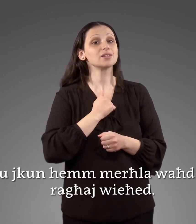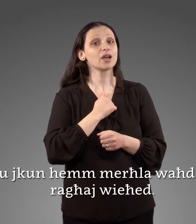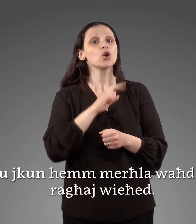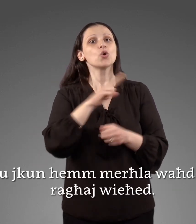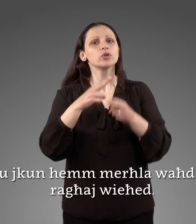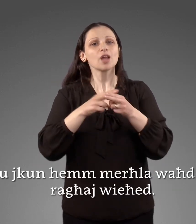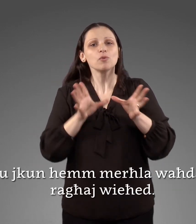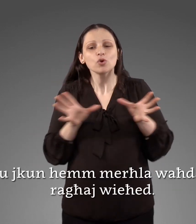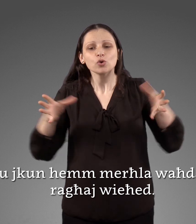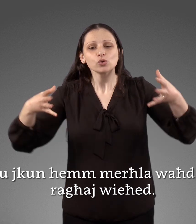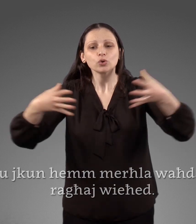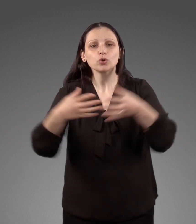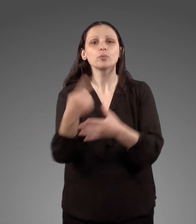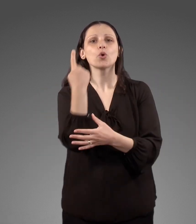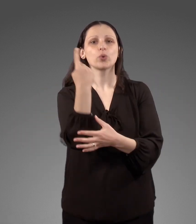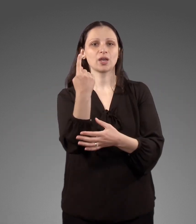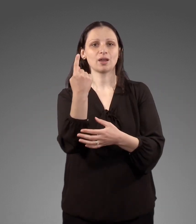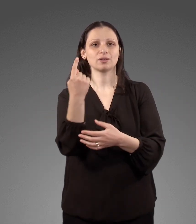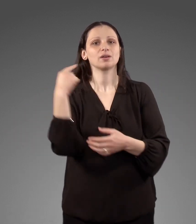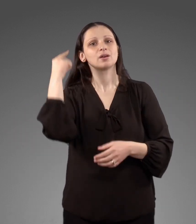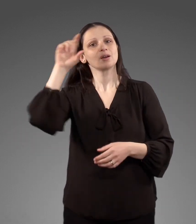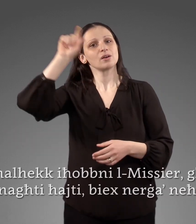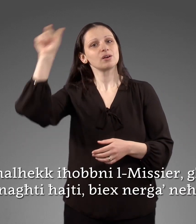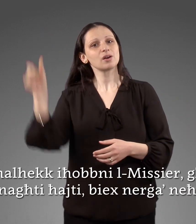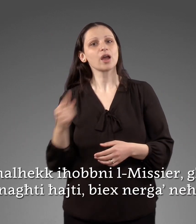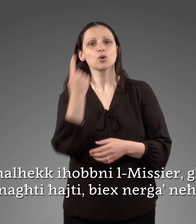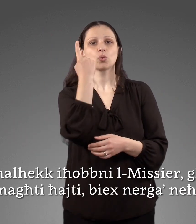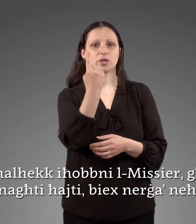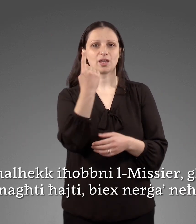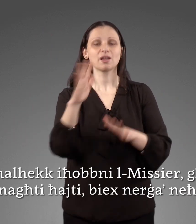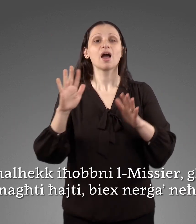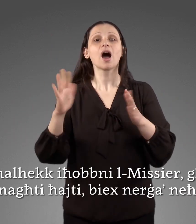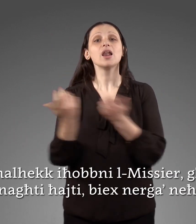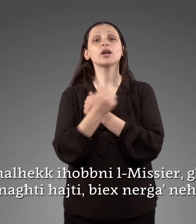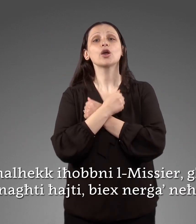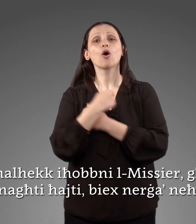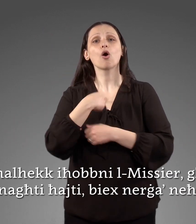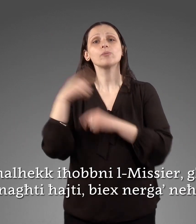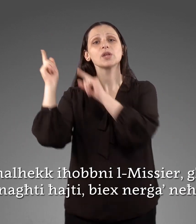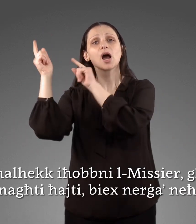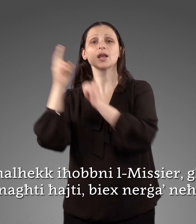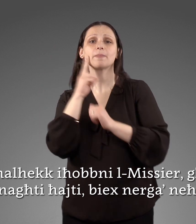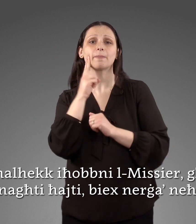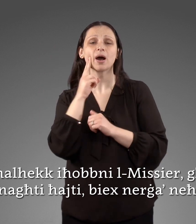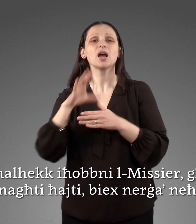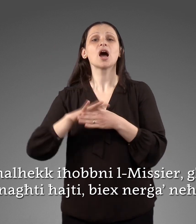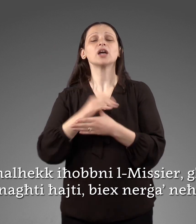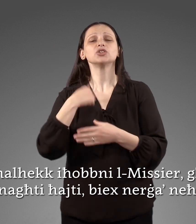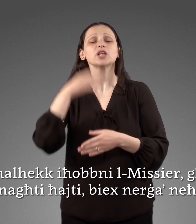R-rajwi ħet Għalek jihob n-nil-messir Aċin nati ħajti Bix n-narrġan